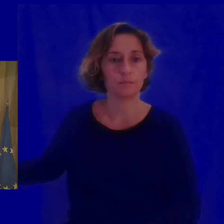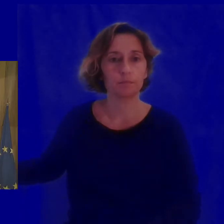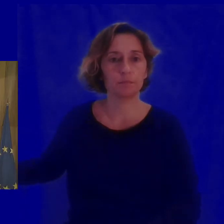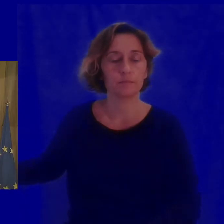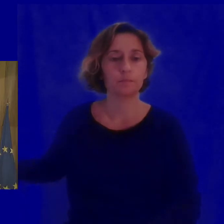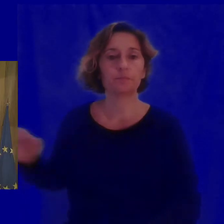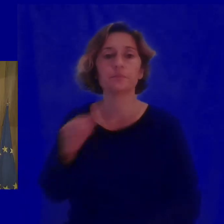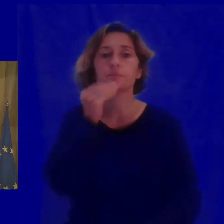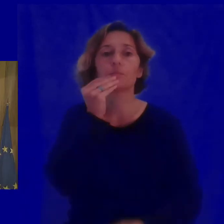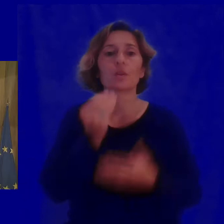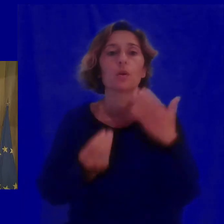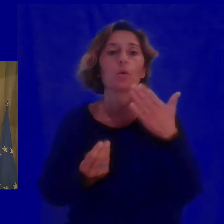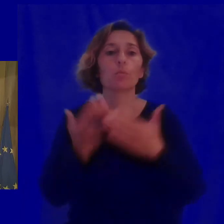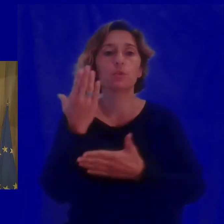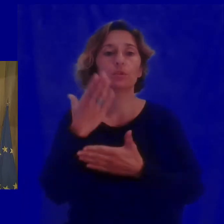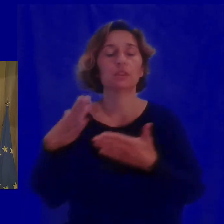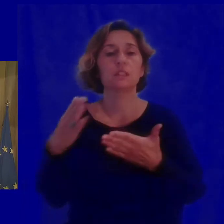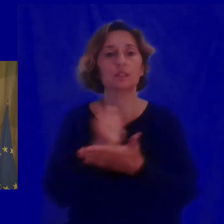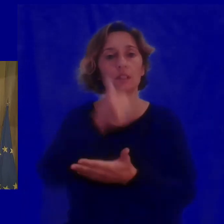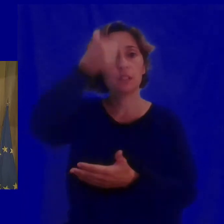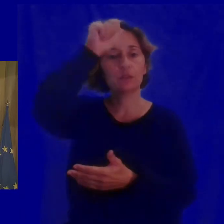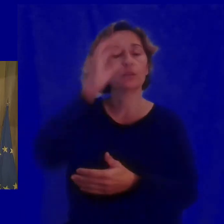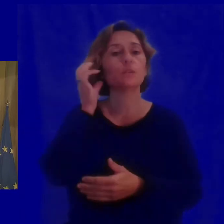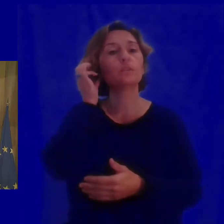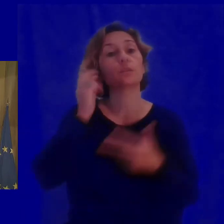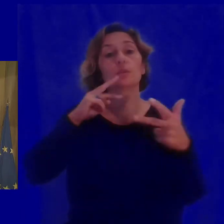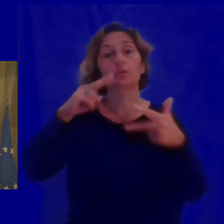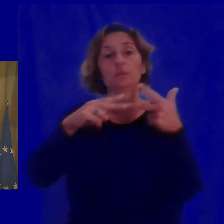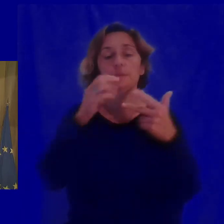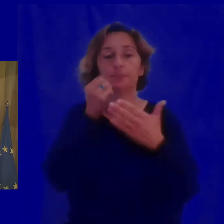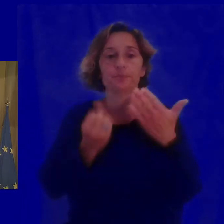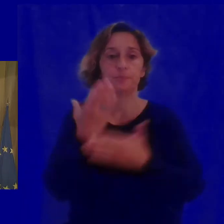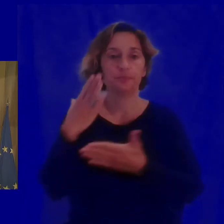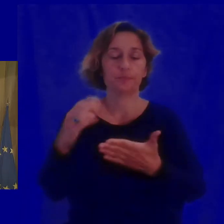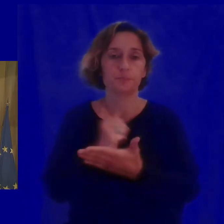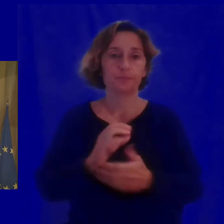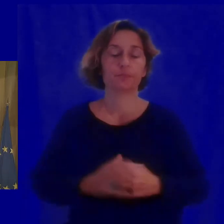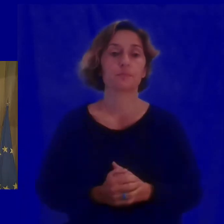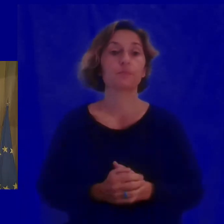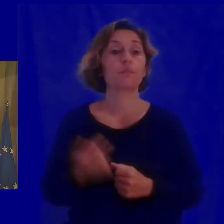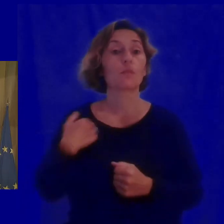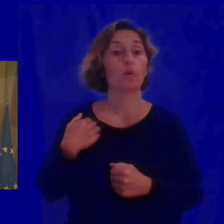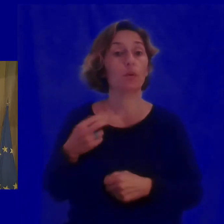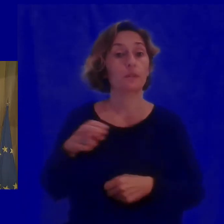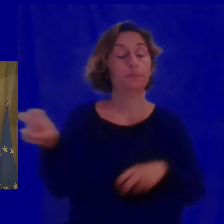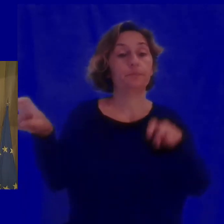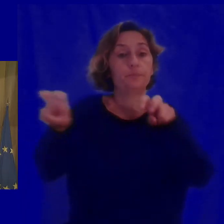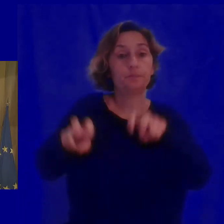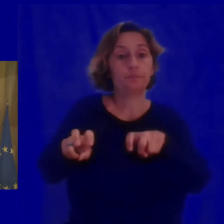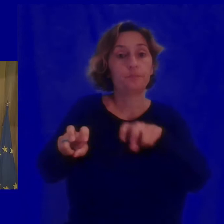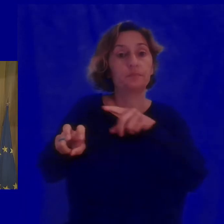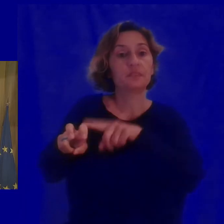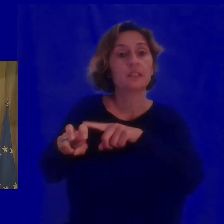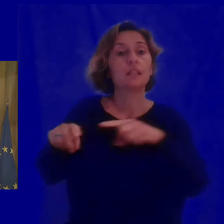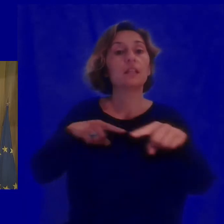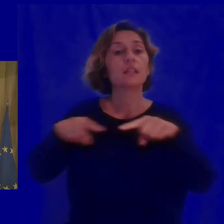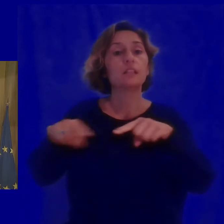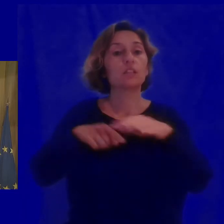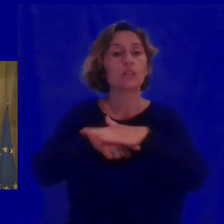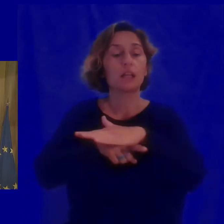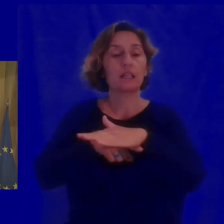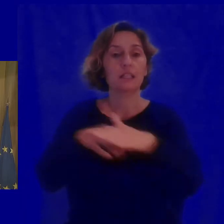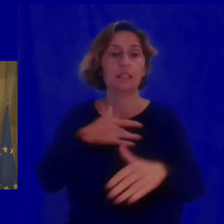Buenos días a todas y todos. Egunon guztioi. Comparezco hoy acompañada de la directora gerente de Salud Pública de